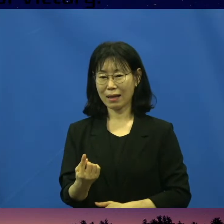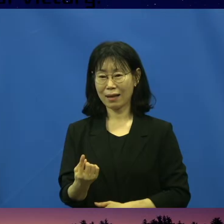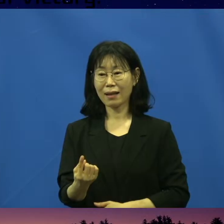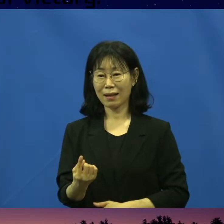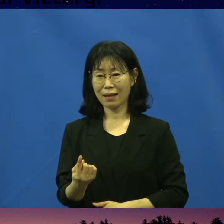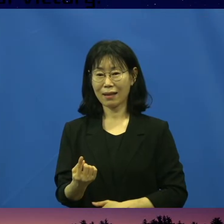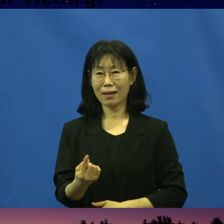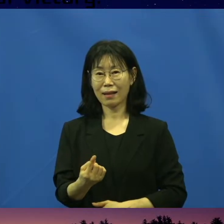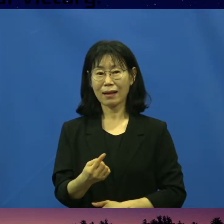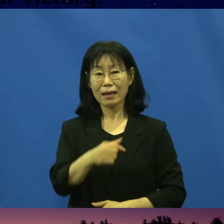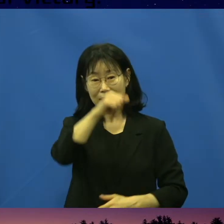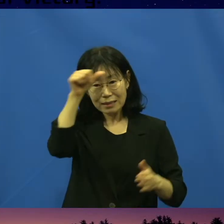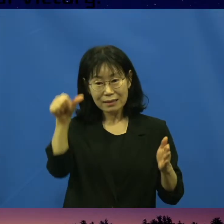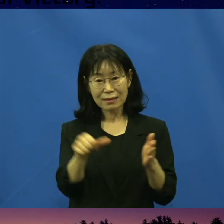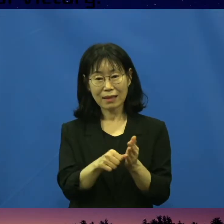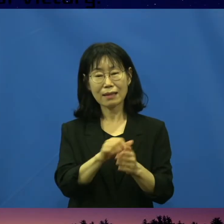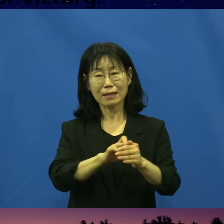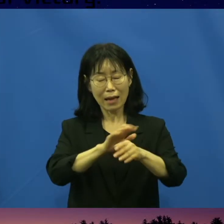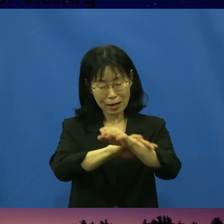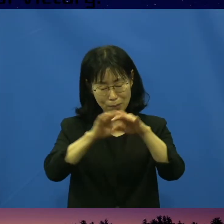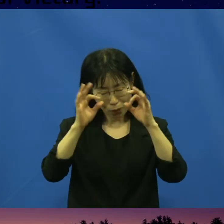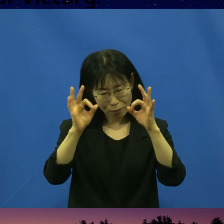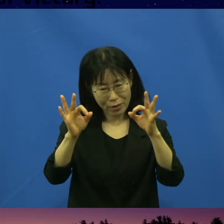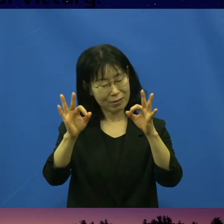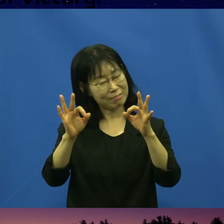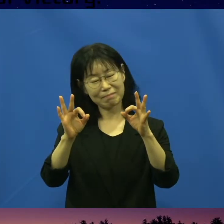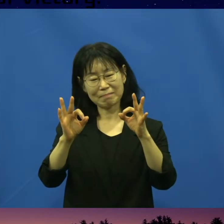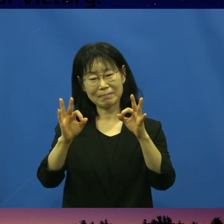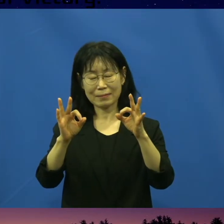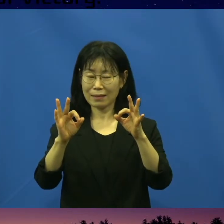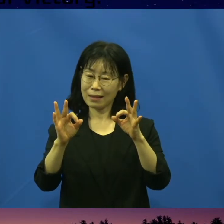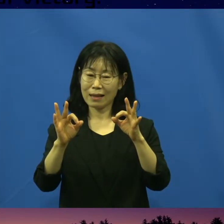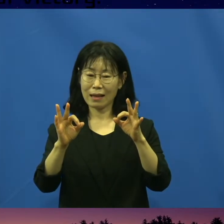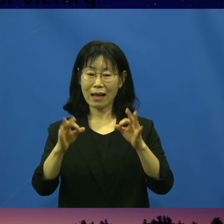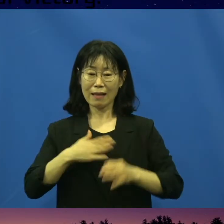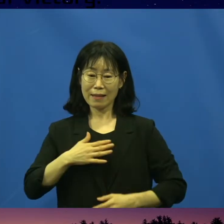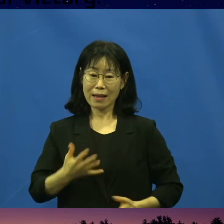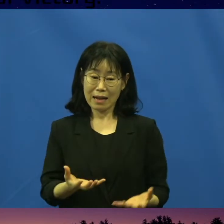별거 아니에요, 여러분. 모든 걸 다 좋은 걸 다 가지고 있어요.